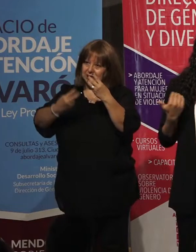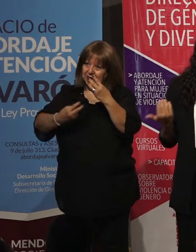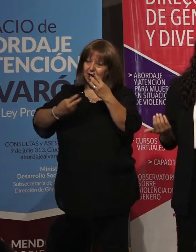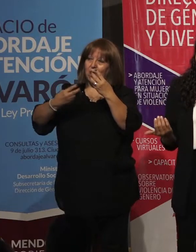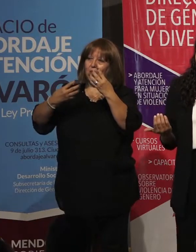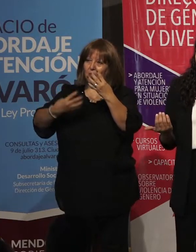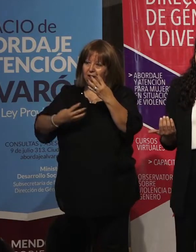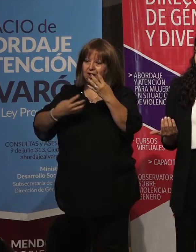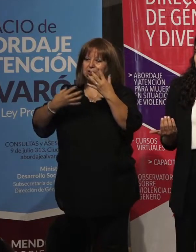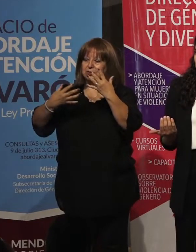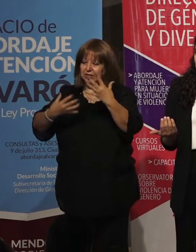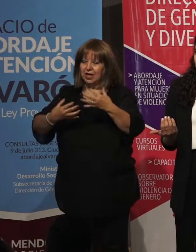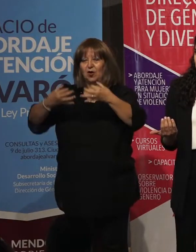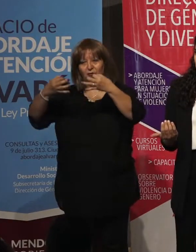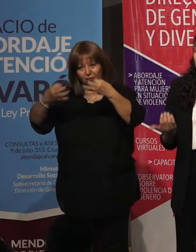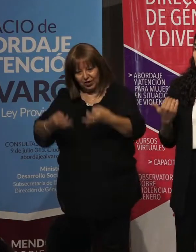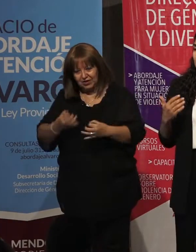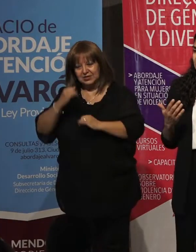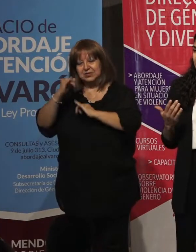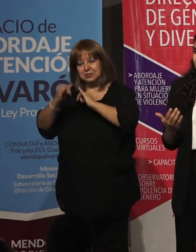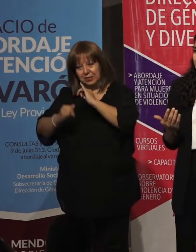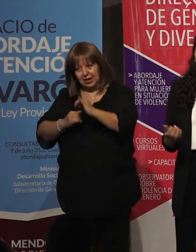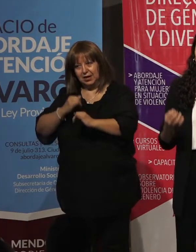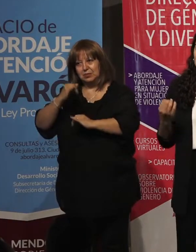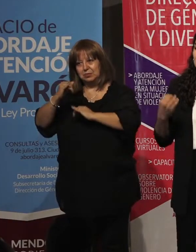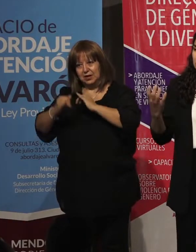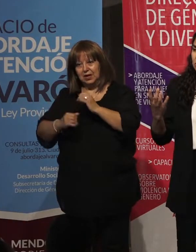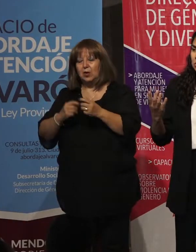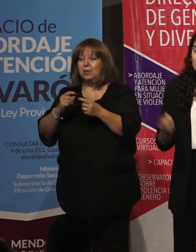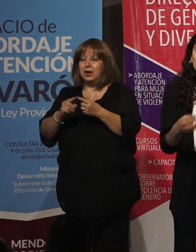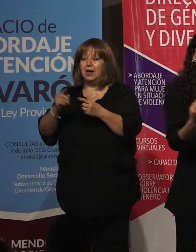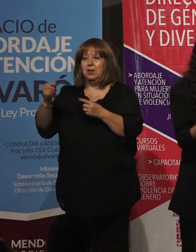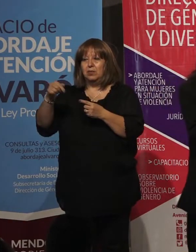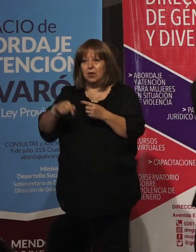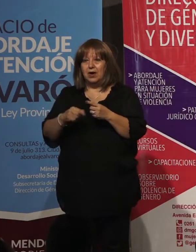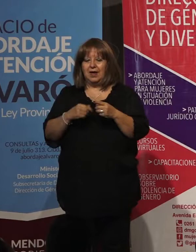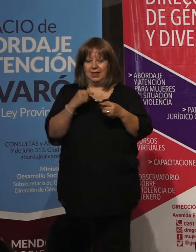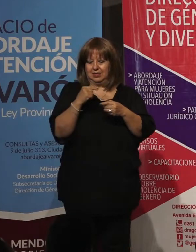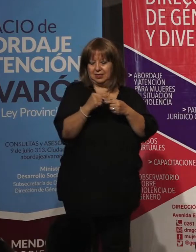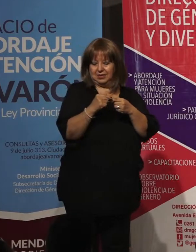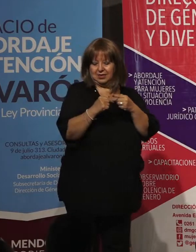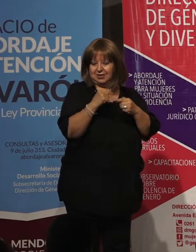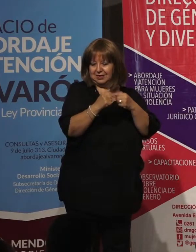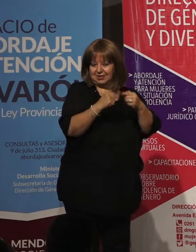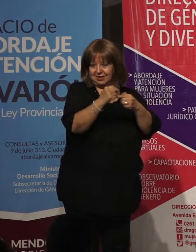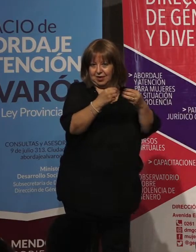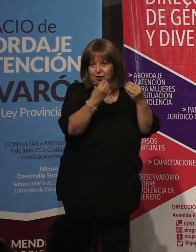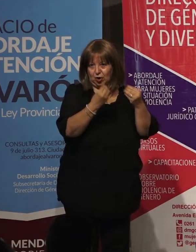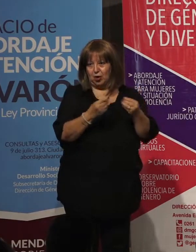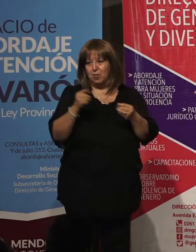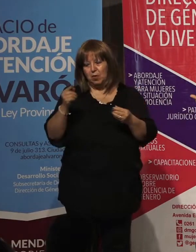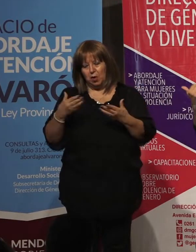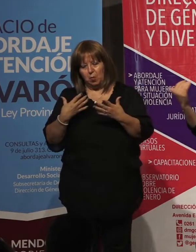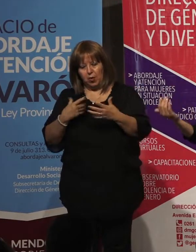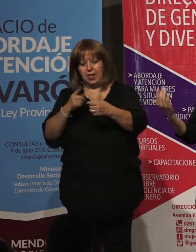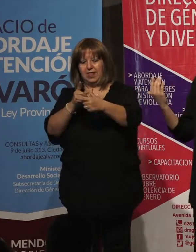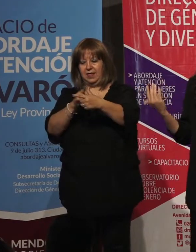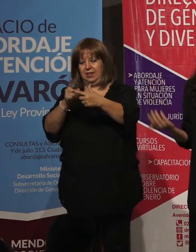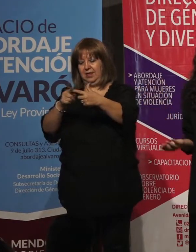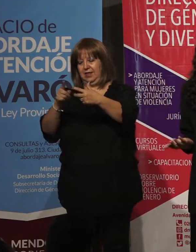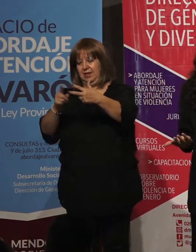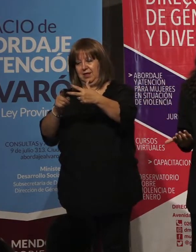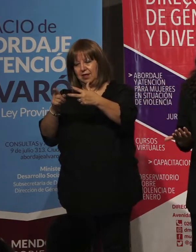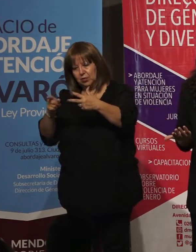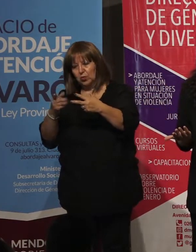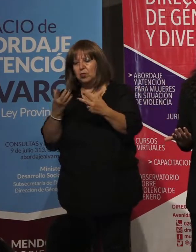Desde la amabilidad, ¿sí? Desde la humildad. Va a pasar esto, el proceso es esto. Puedes hacer esto, esto, esto.